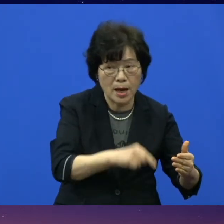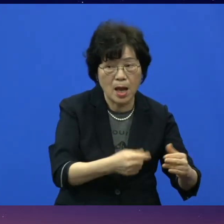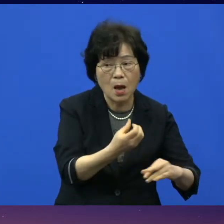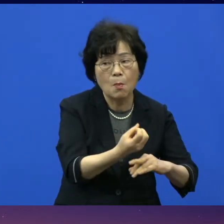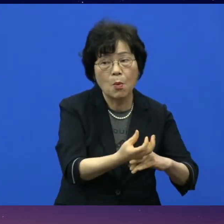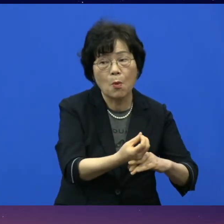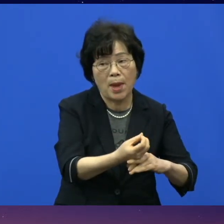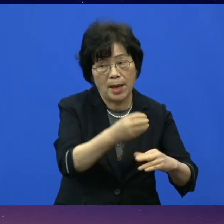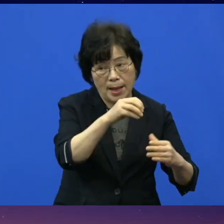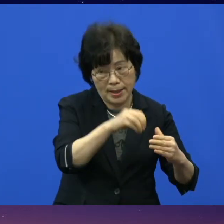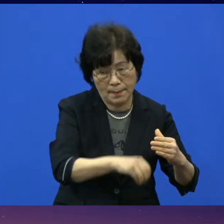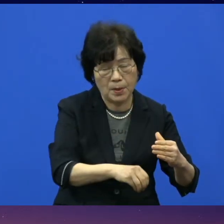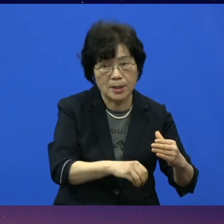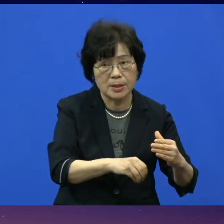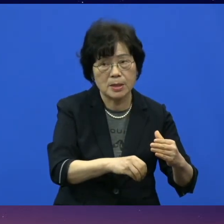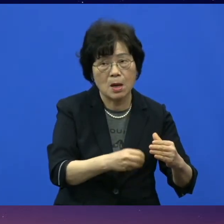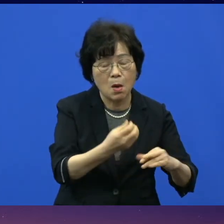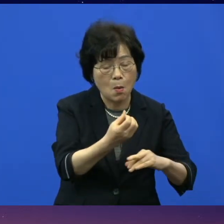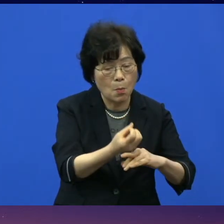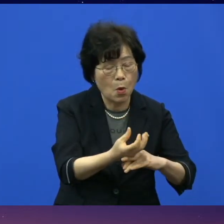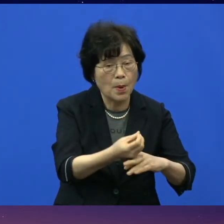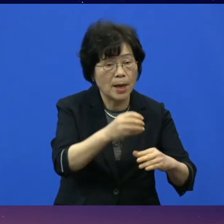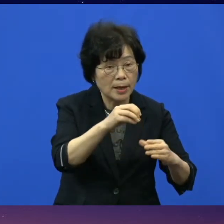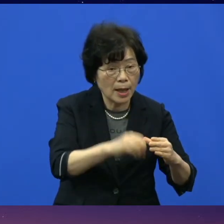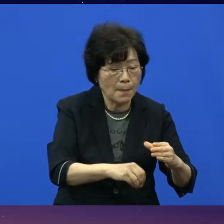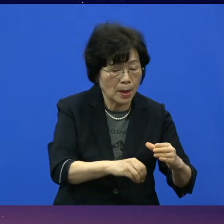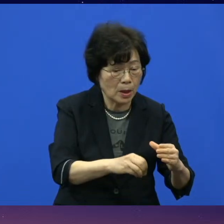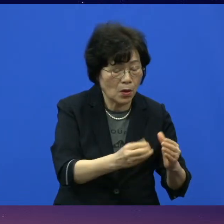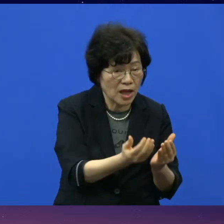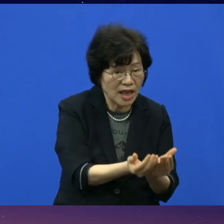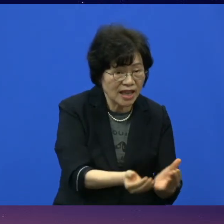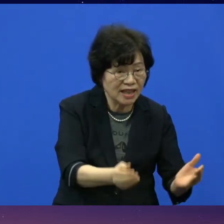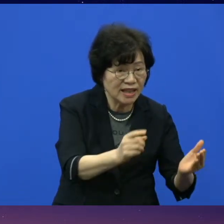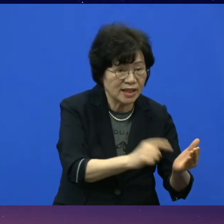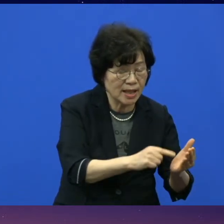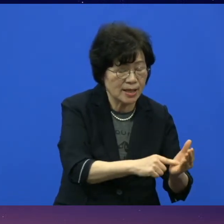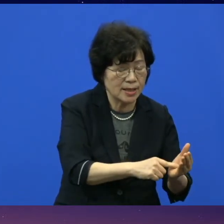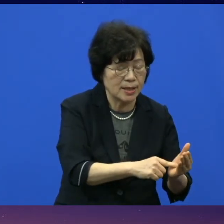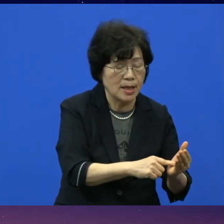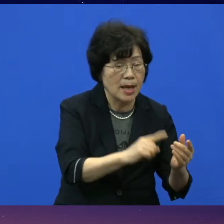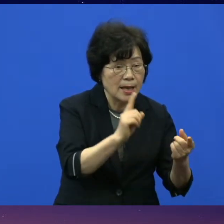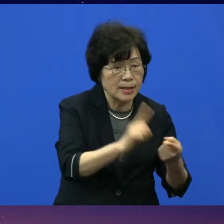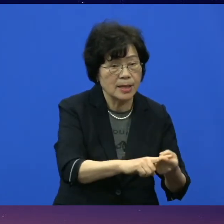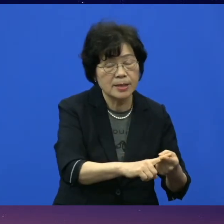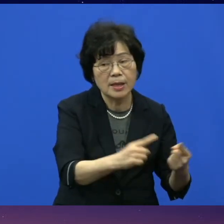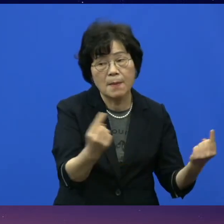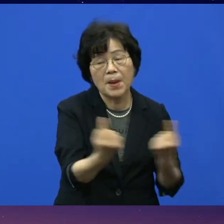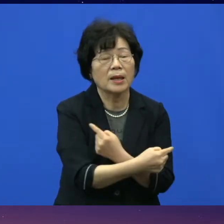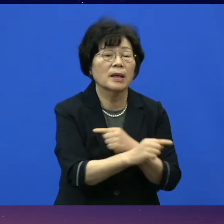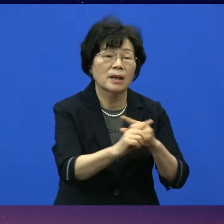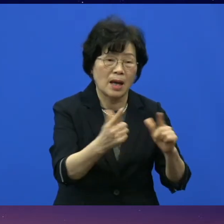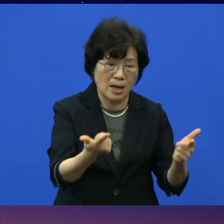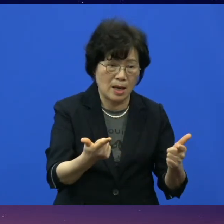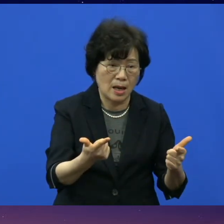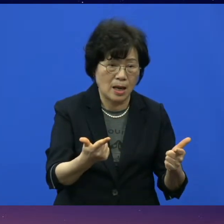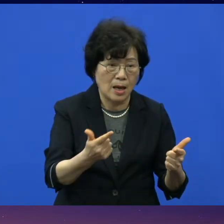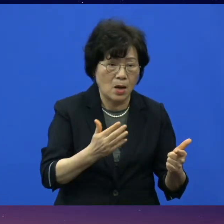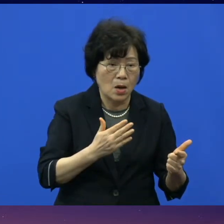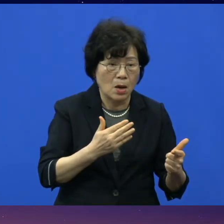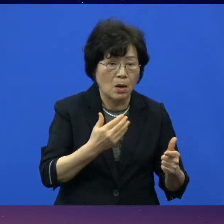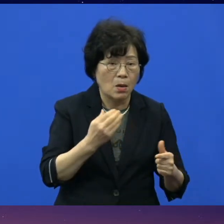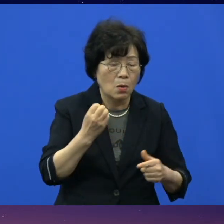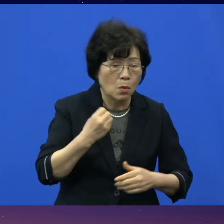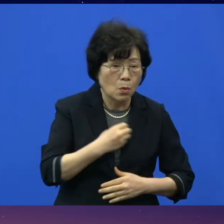그래서 이것은 뭘 의미합니까? 보배를 담았다고 당장 내가 질그릇이 이를 거부하면 안 된다는 거예요. 우리는 질그릇이어야